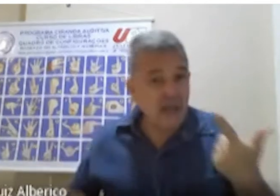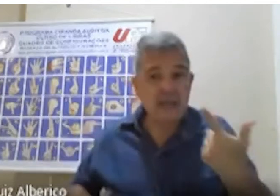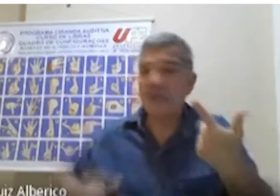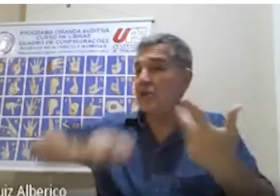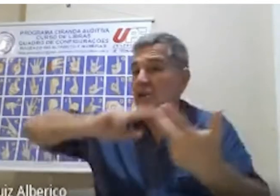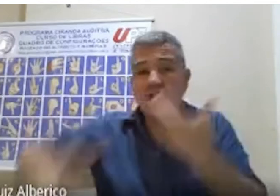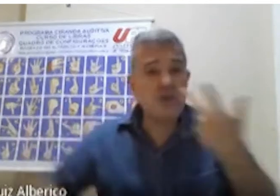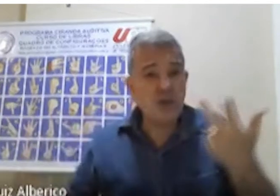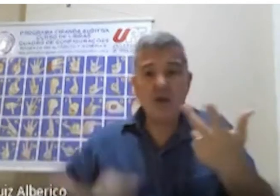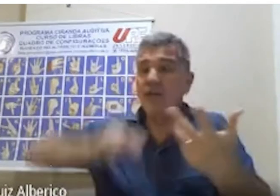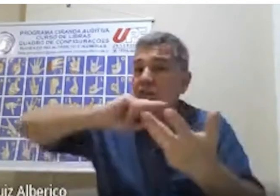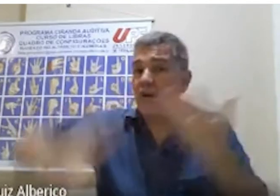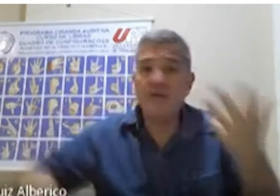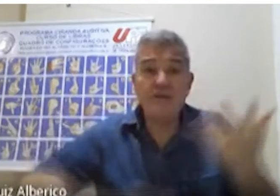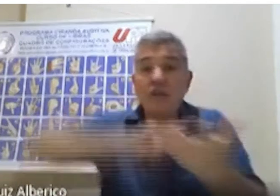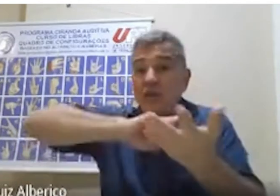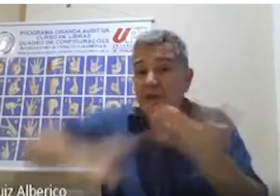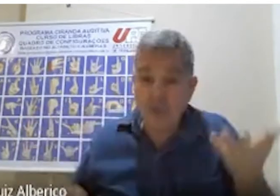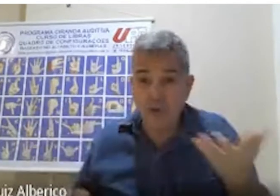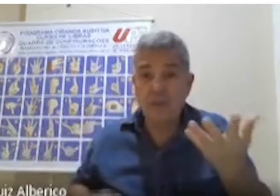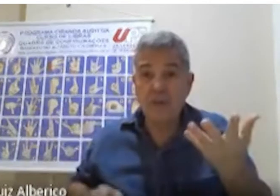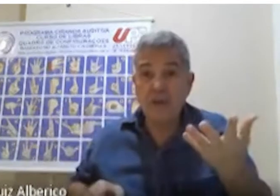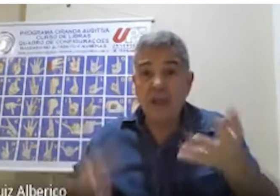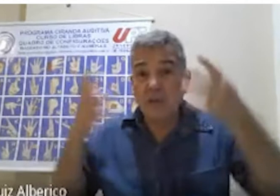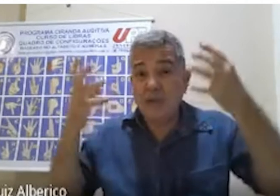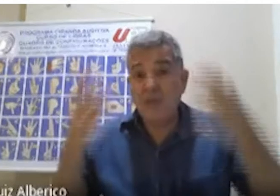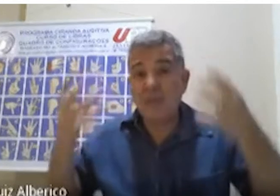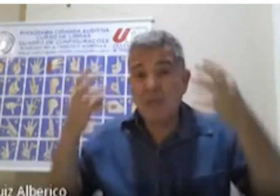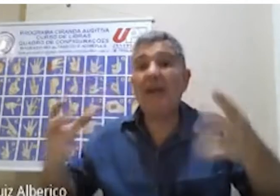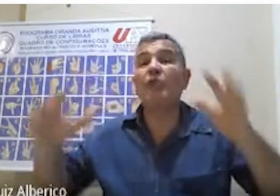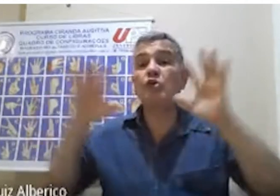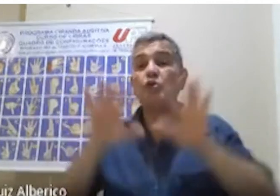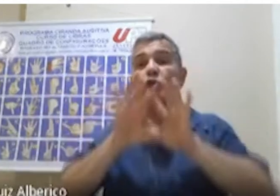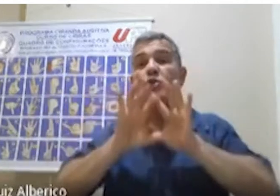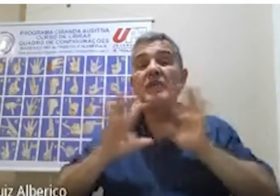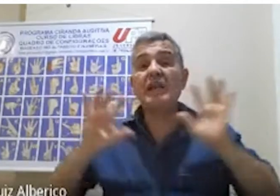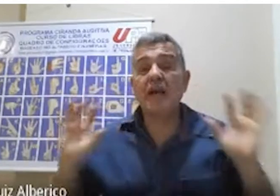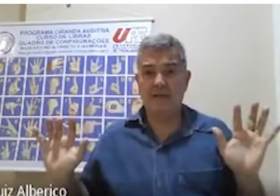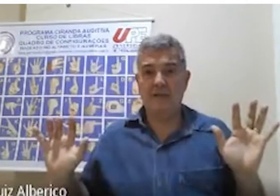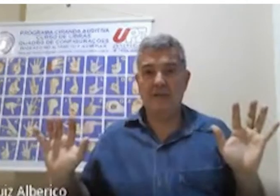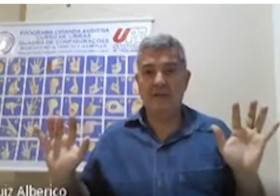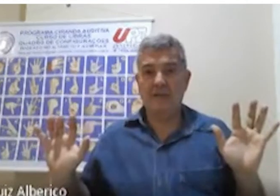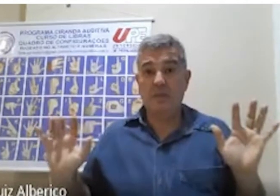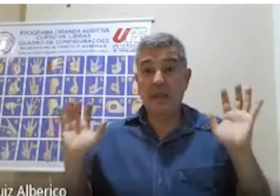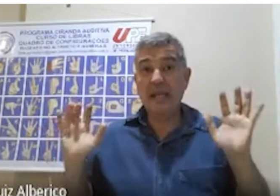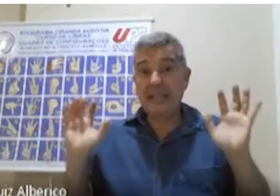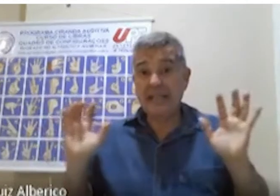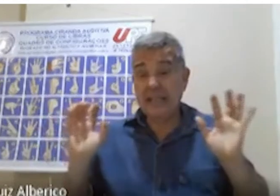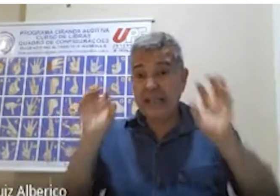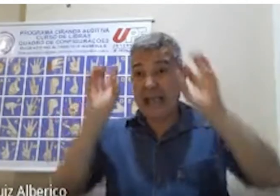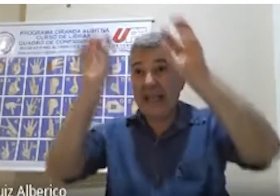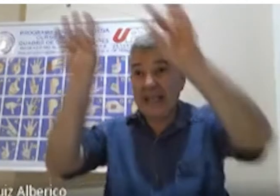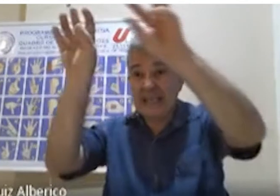de ciências, de história, de geografia, do que for, eu tenho que preparar o surdo no cenário para